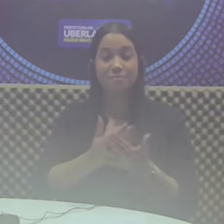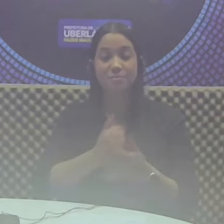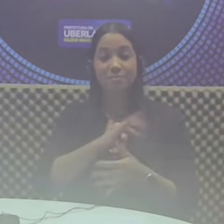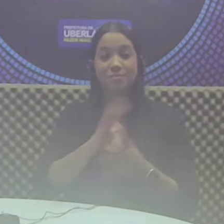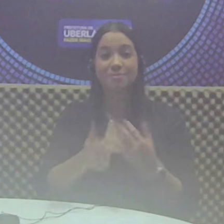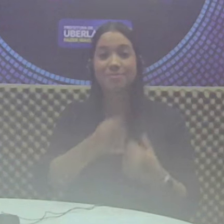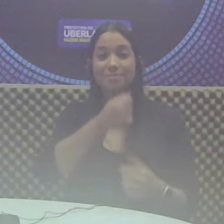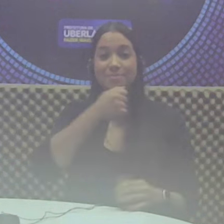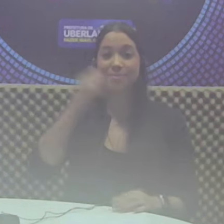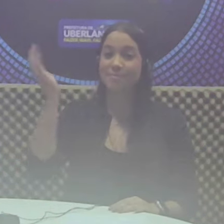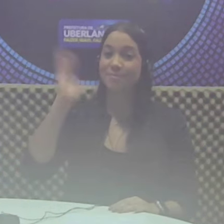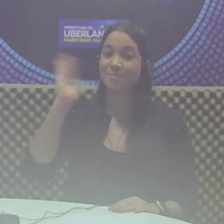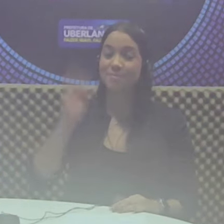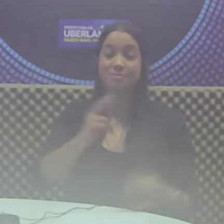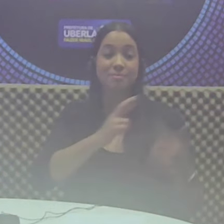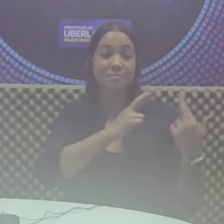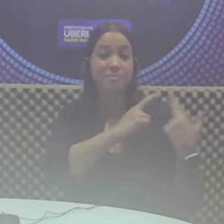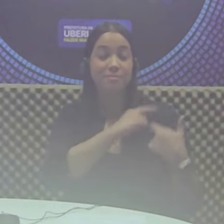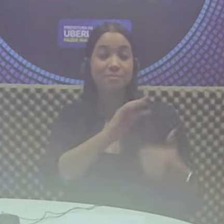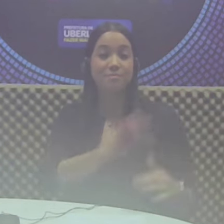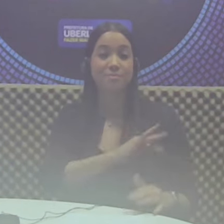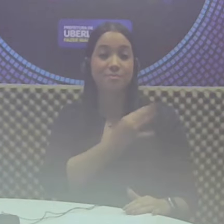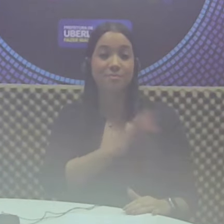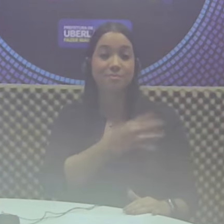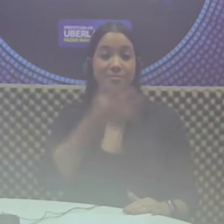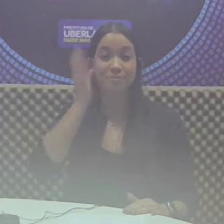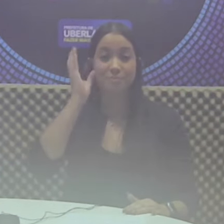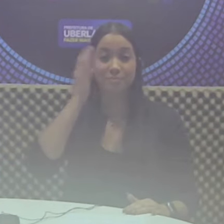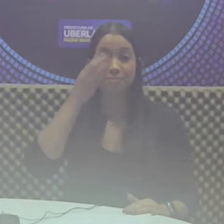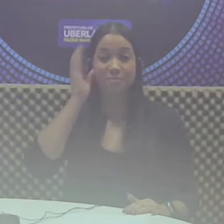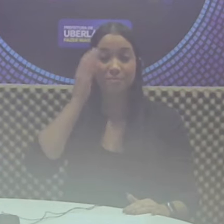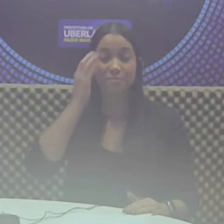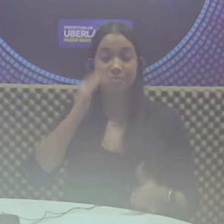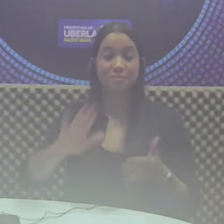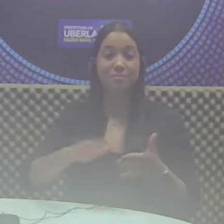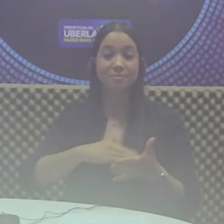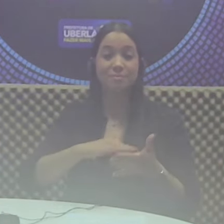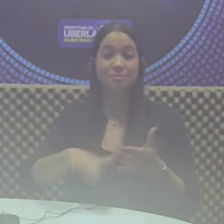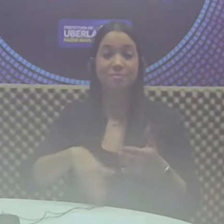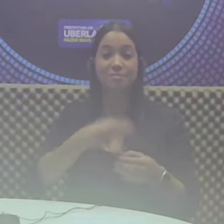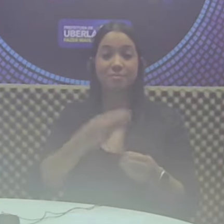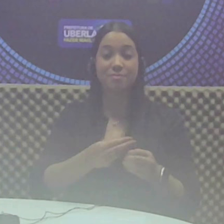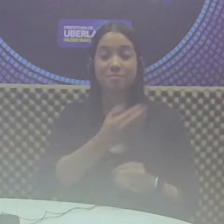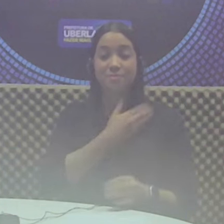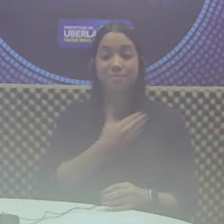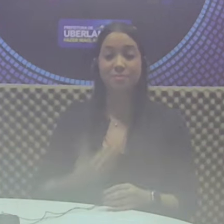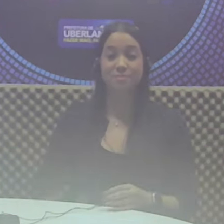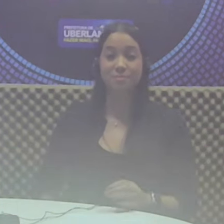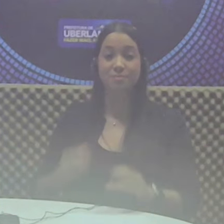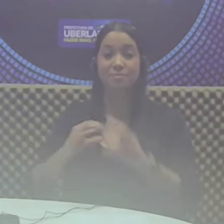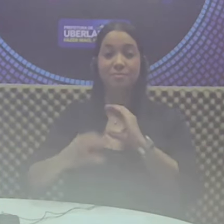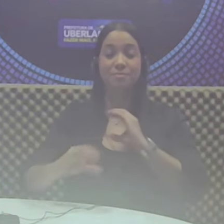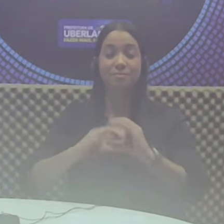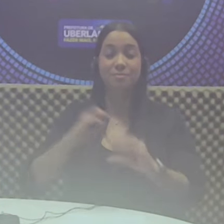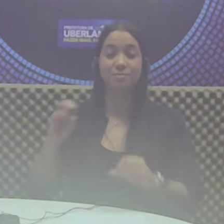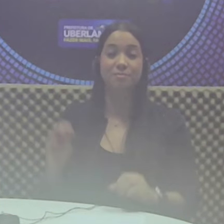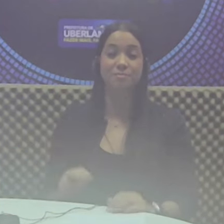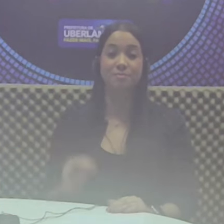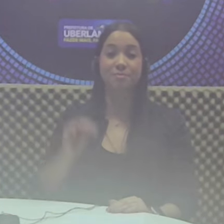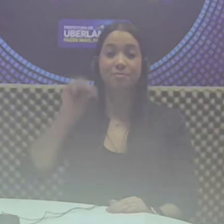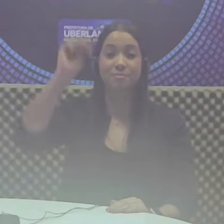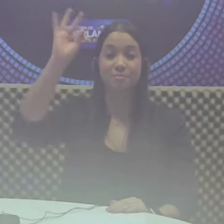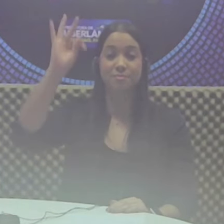em Libras, Amanda Valentim. Responsável técnico, Cristiano Silva. Secretário Municipal de Governo e